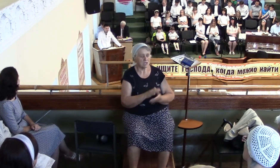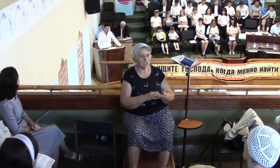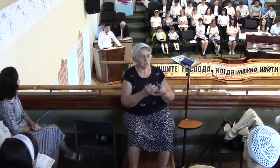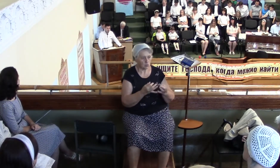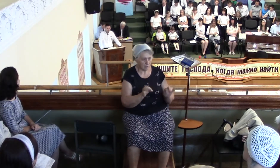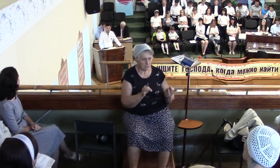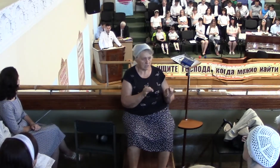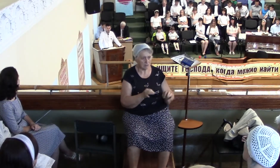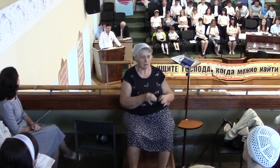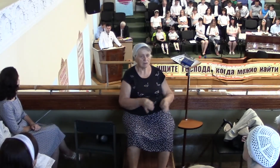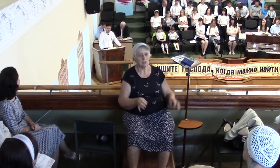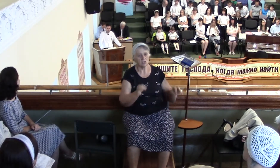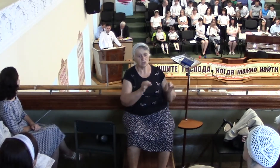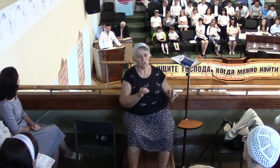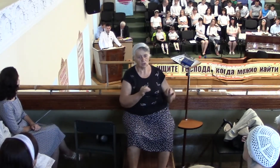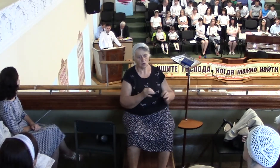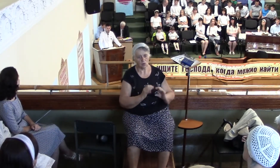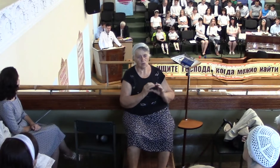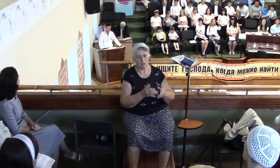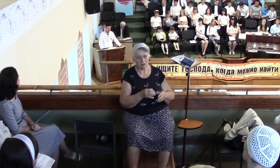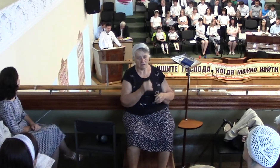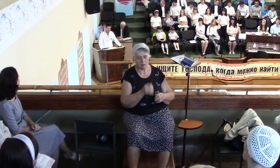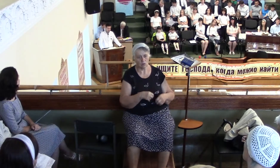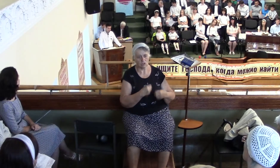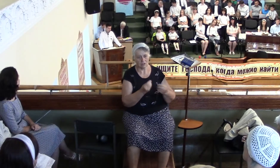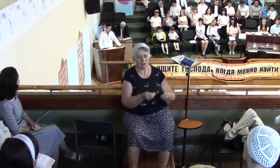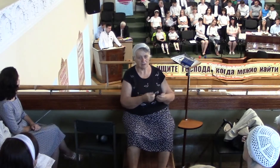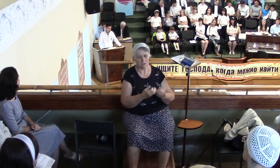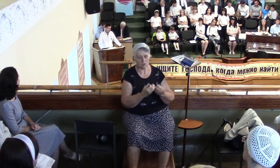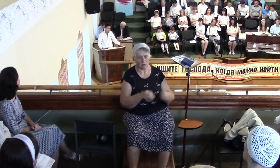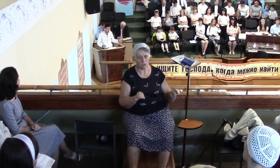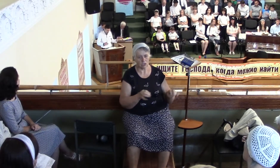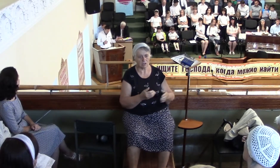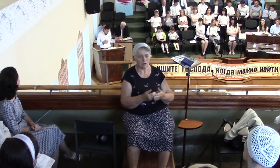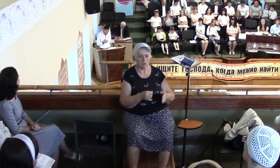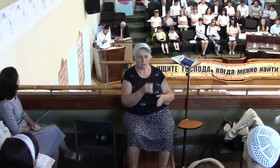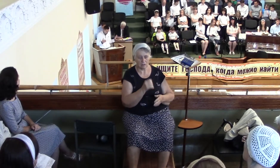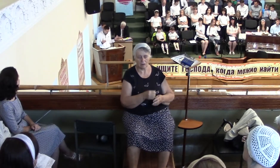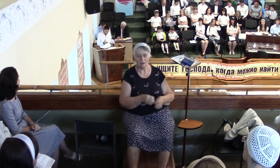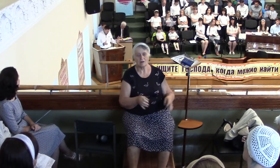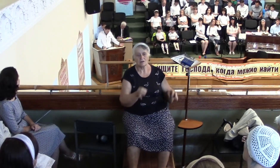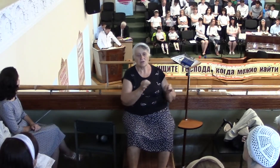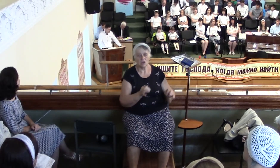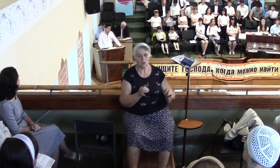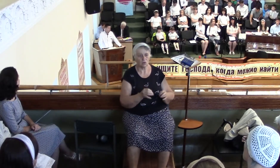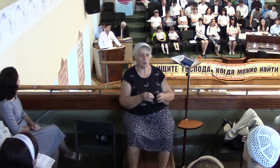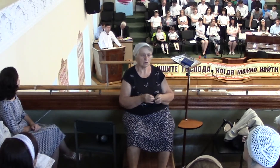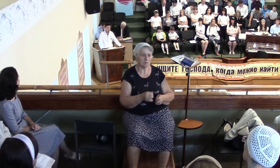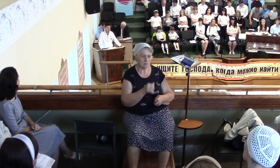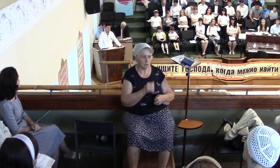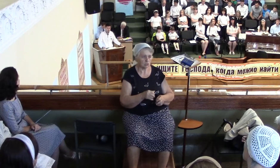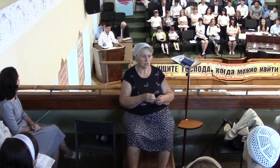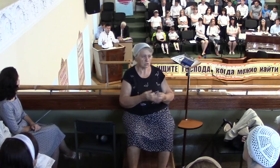Искупление. Ничто в мире не может дать освобождение от греха. Ничто и никто не может нам помочь освободиться от